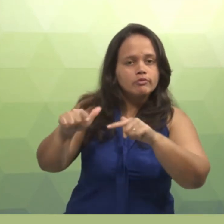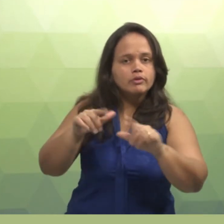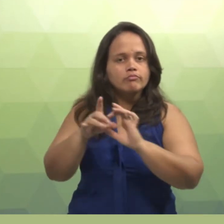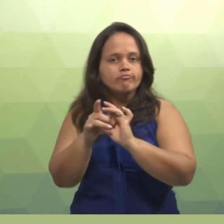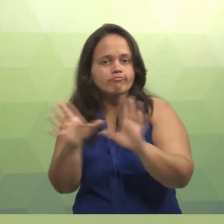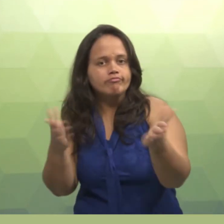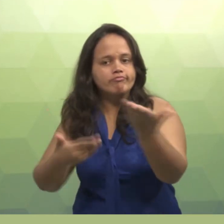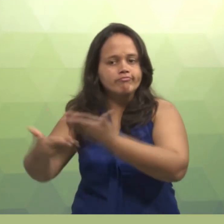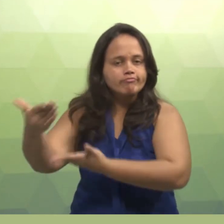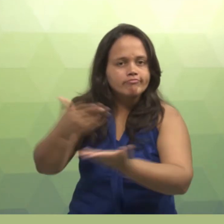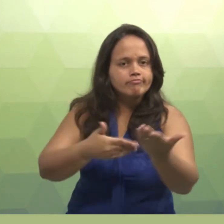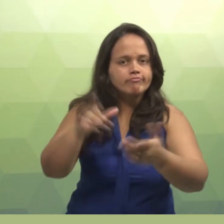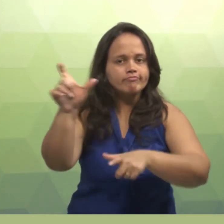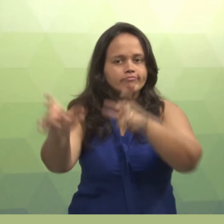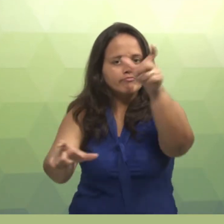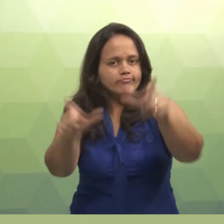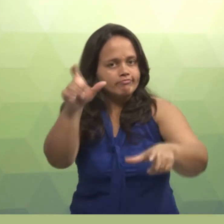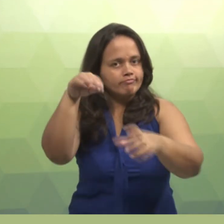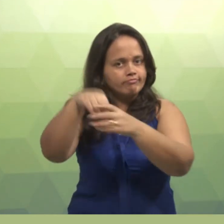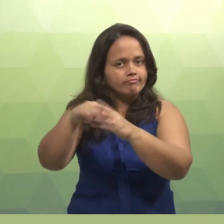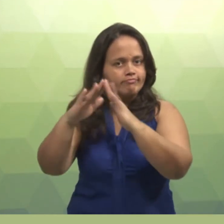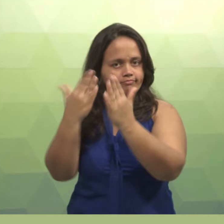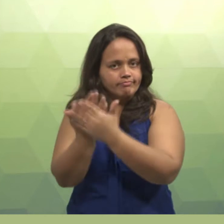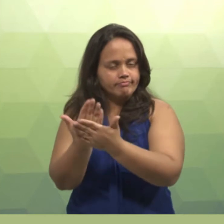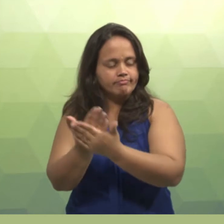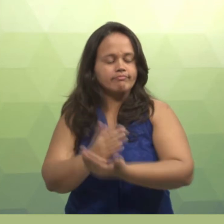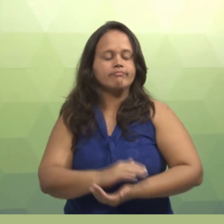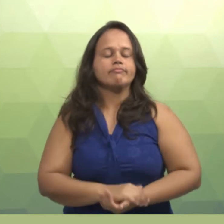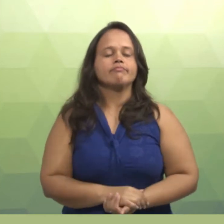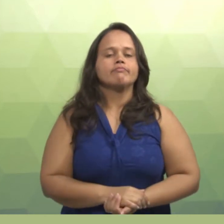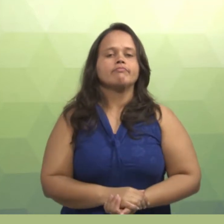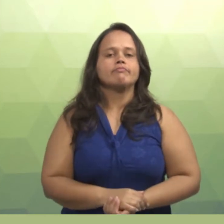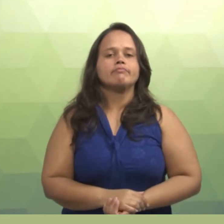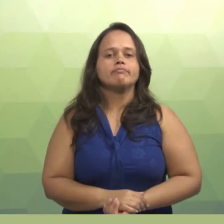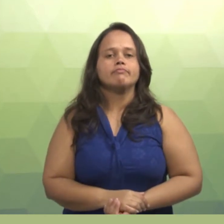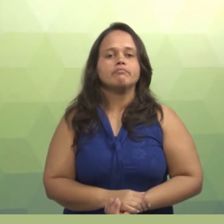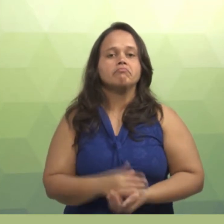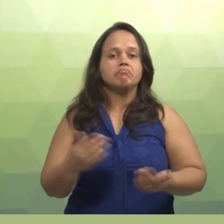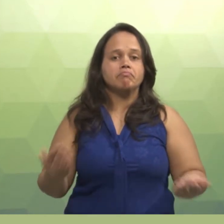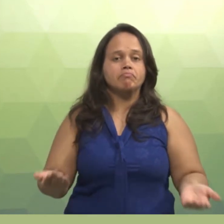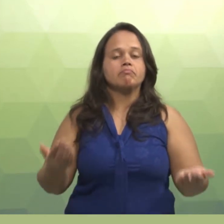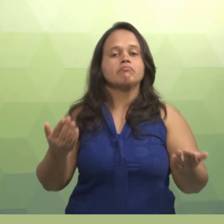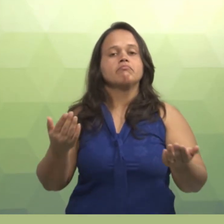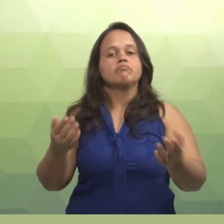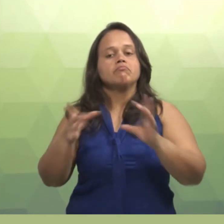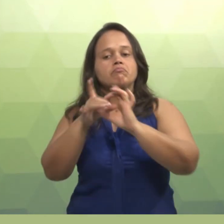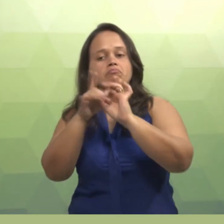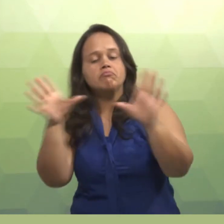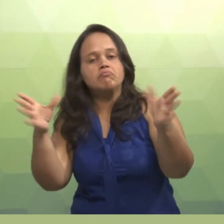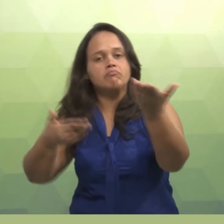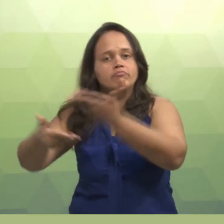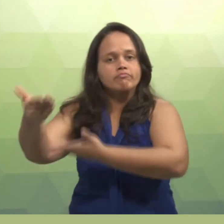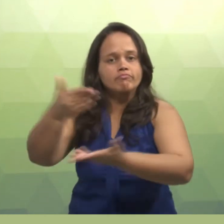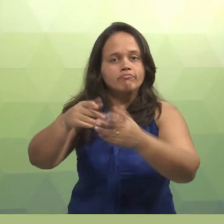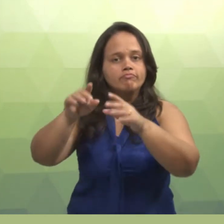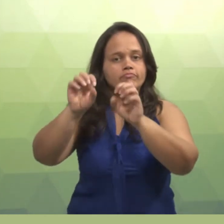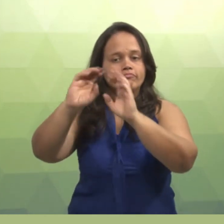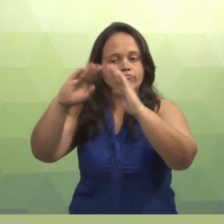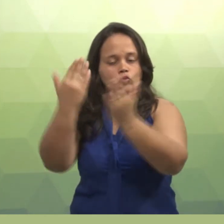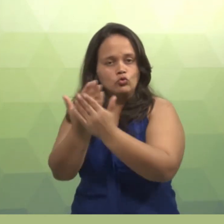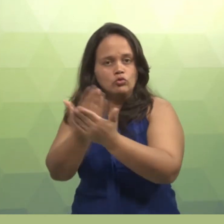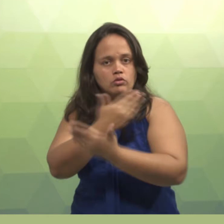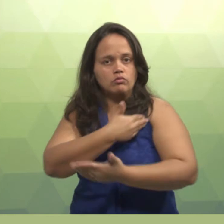político-pedagógico no exercício da democracia e cidadania da escola? Bem, a gestão democrática das